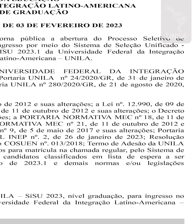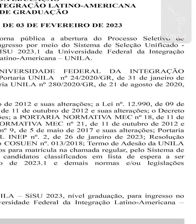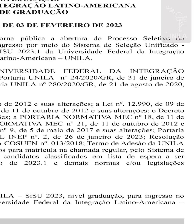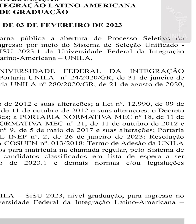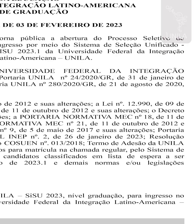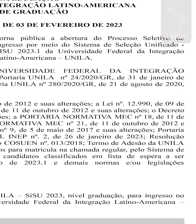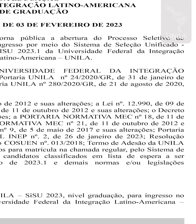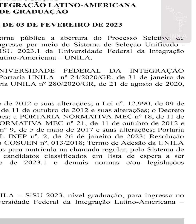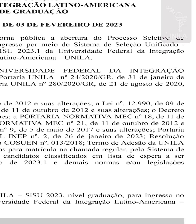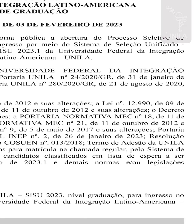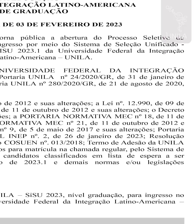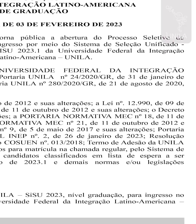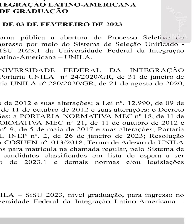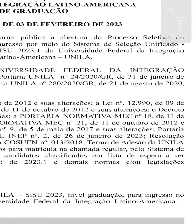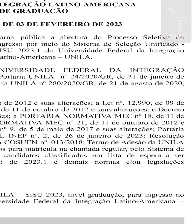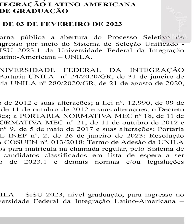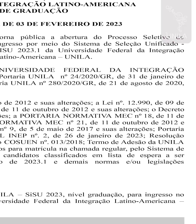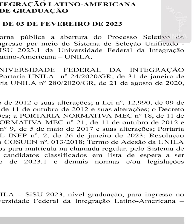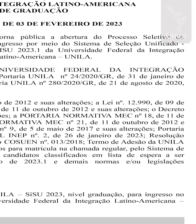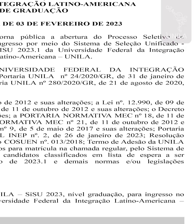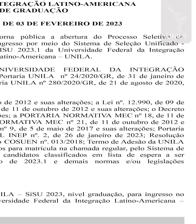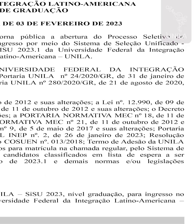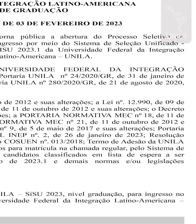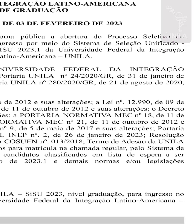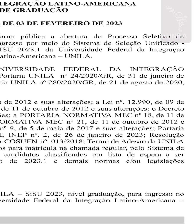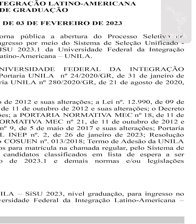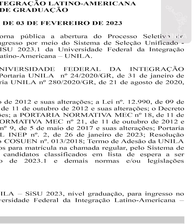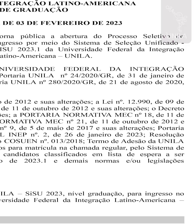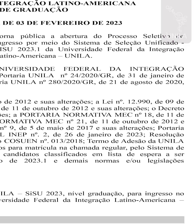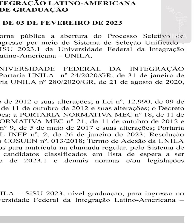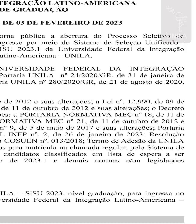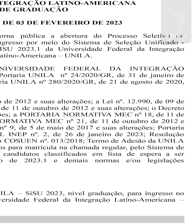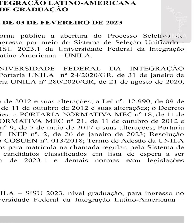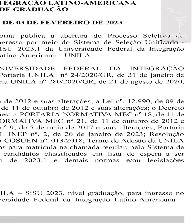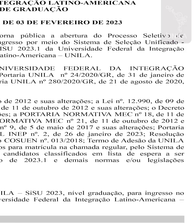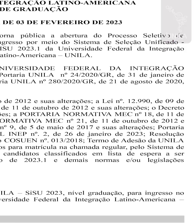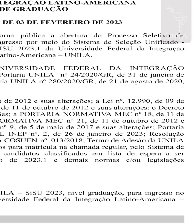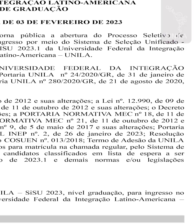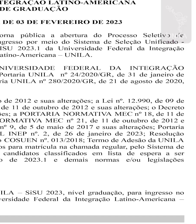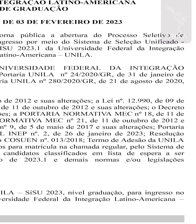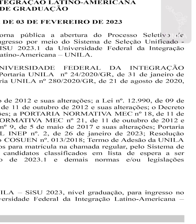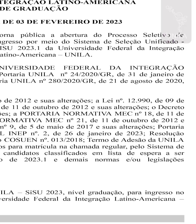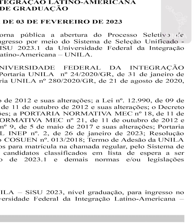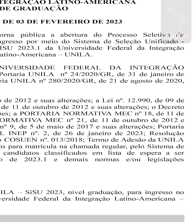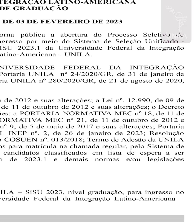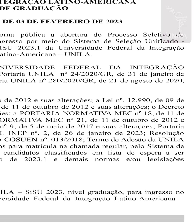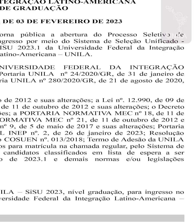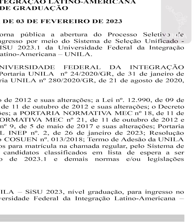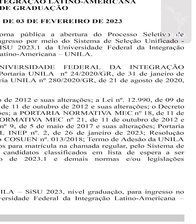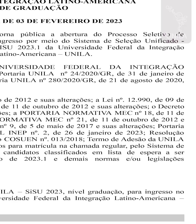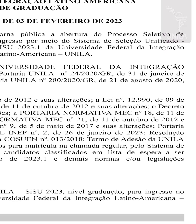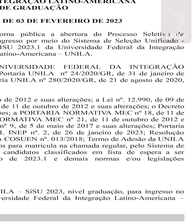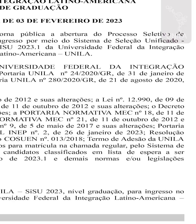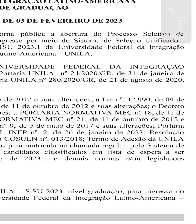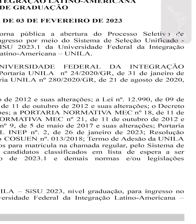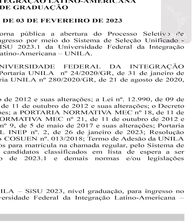3.298, de 20 de dezembro de 1999, e suas alterações. A